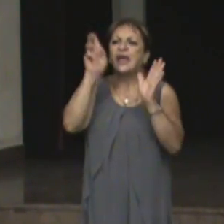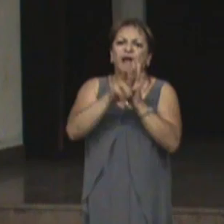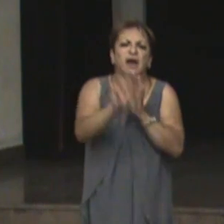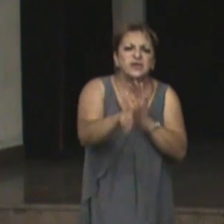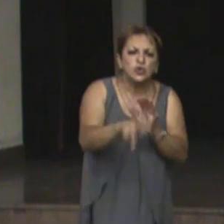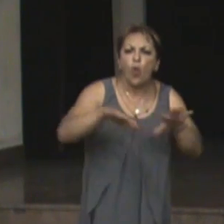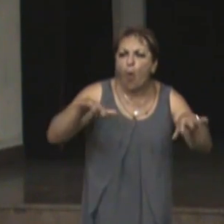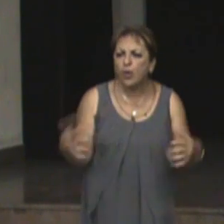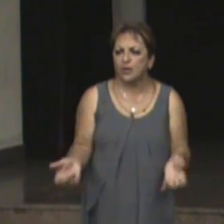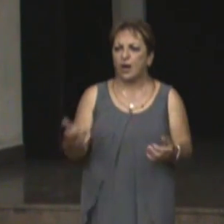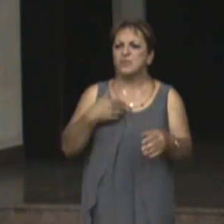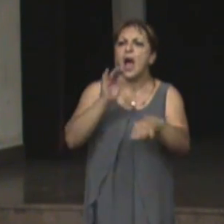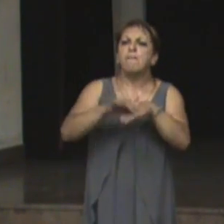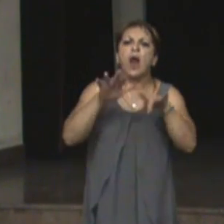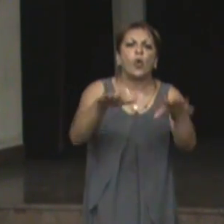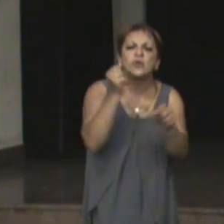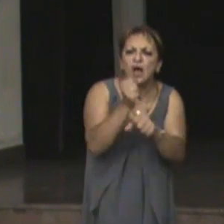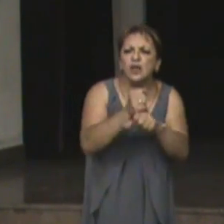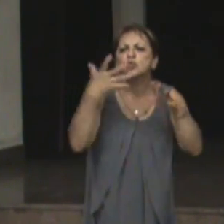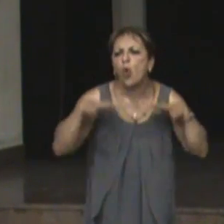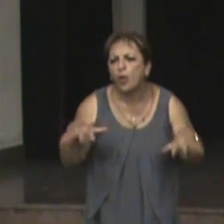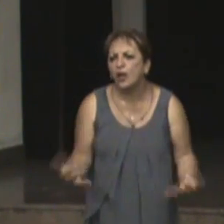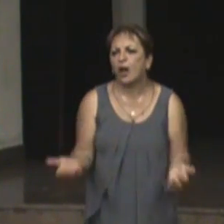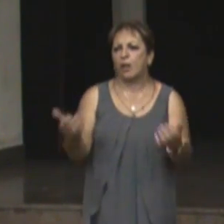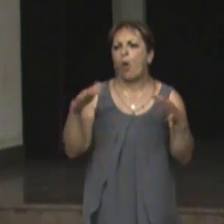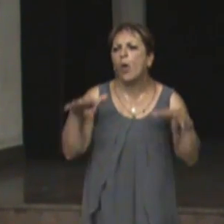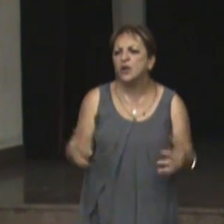եկեղեցի կանգնել, հոգնել եմ բարի գործ անելուց.